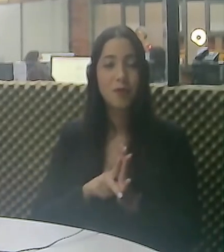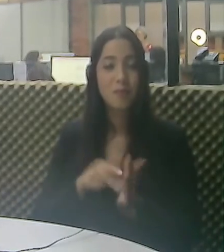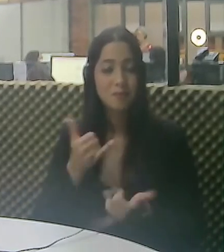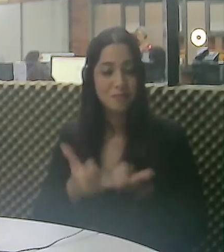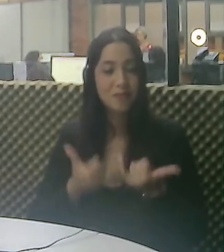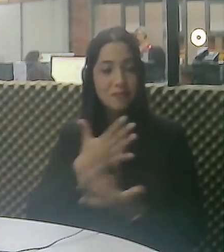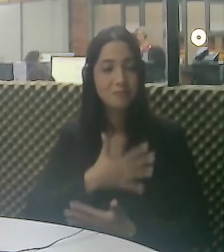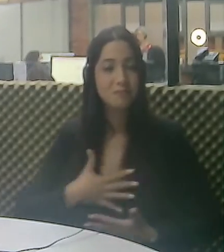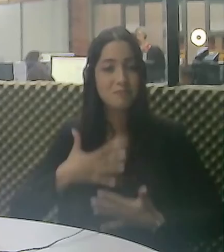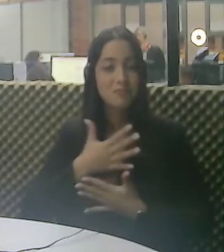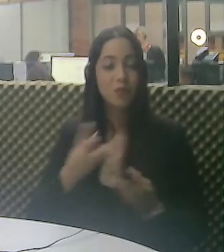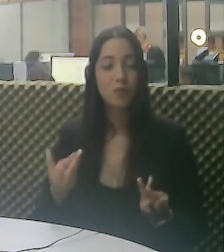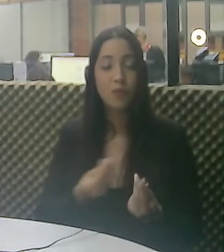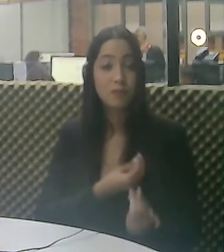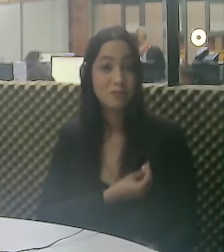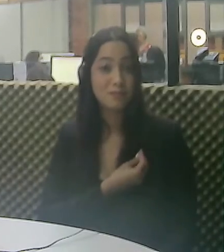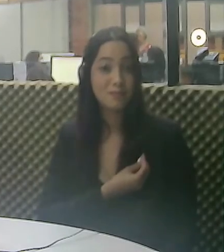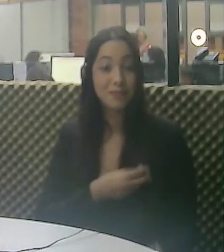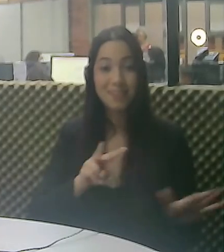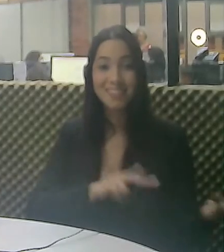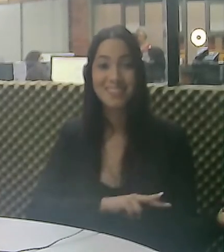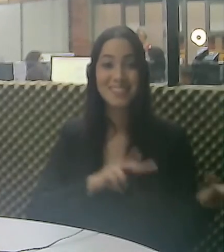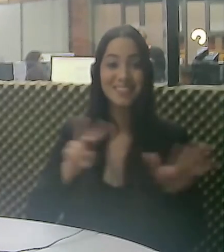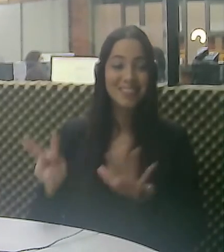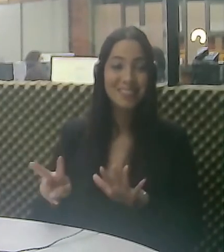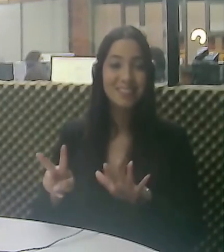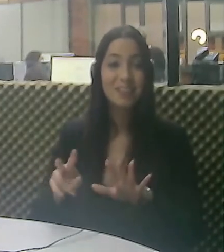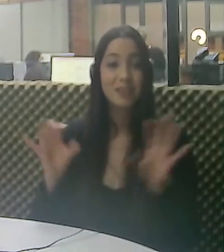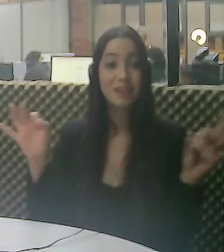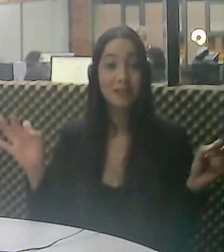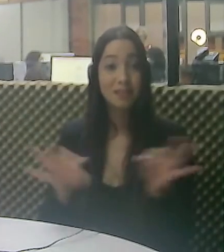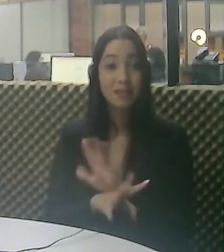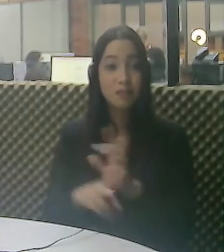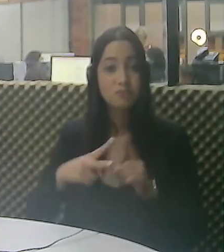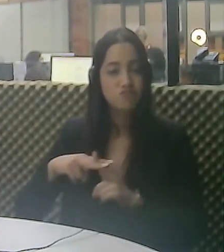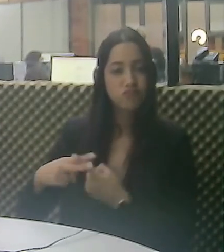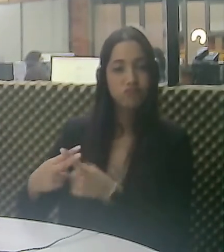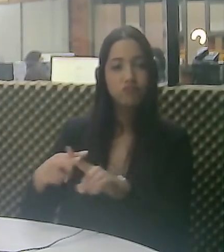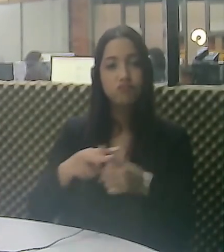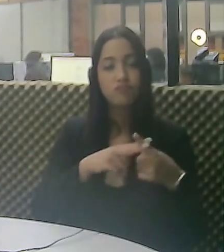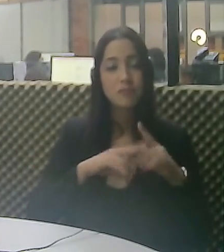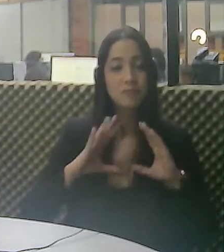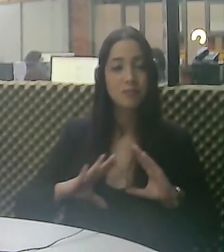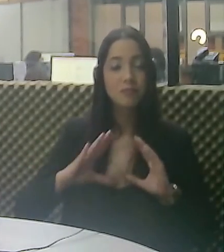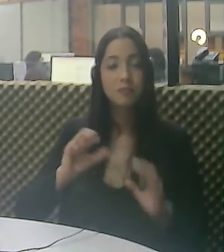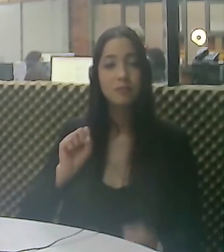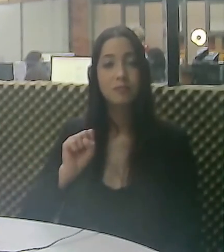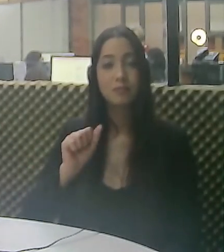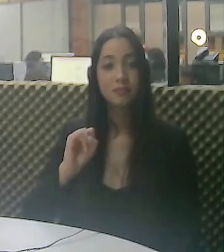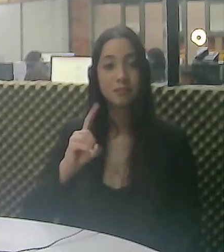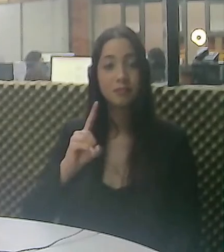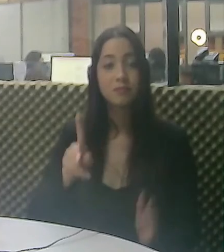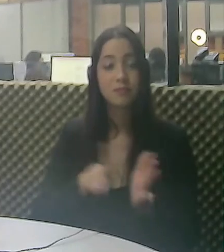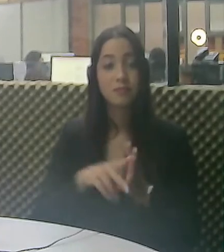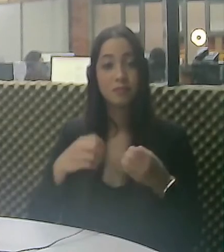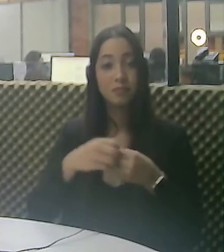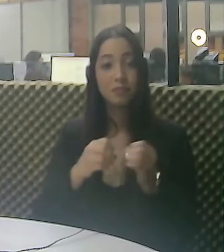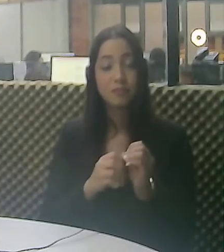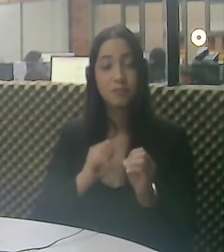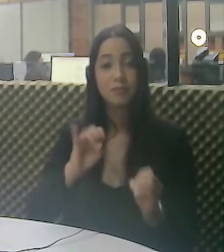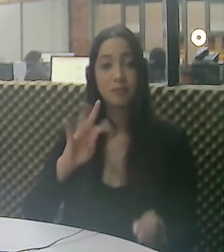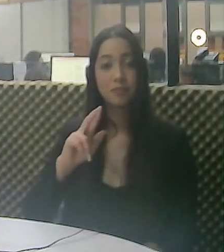de vida a população nesta semana está sendo concluída a manutenção da praça sair de Jorge situada no distrito de